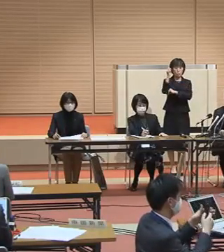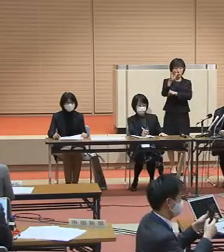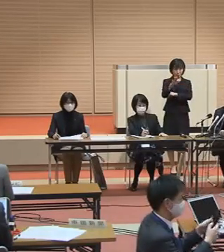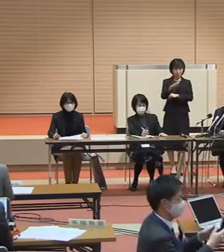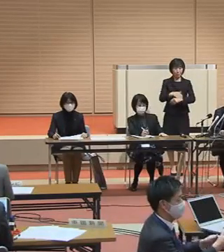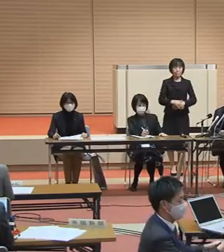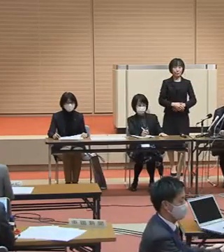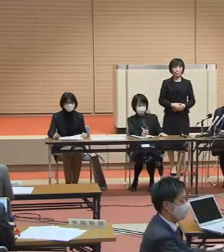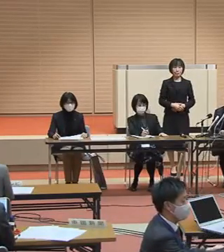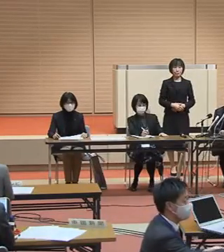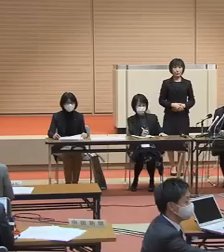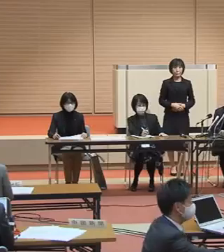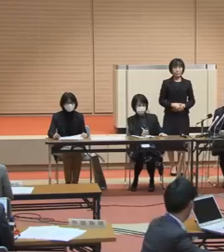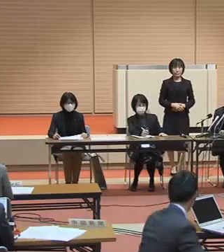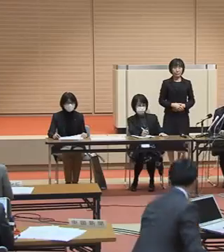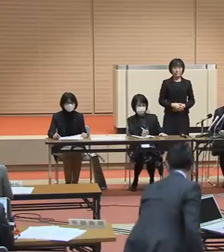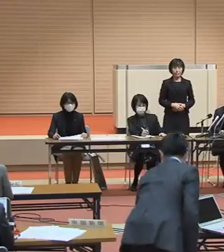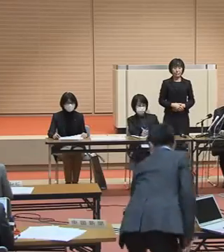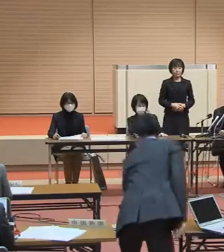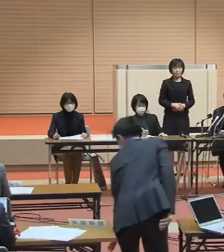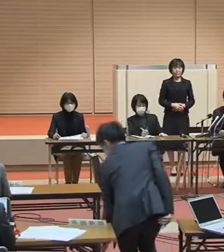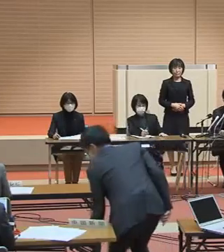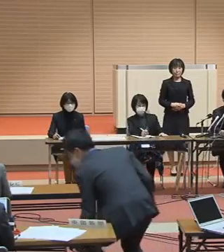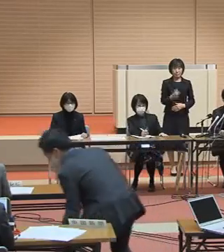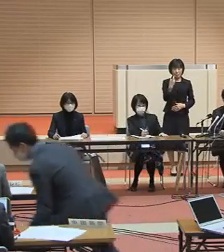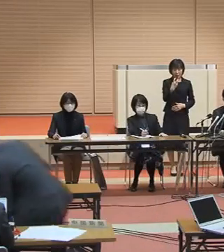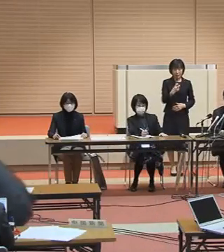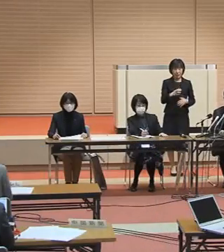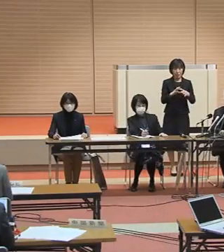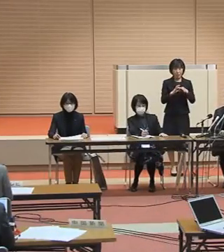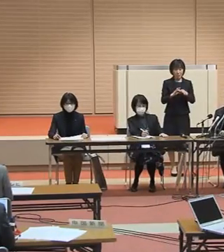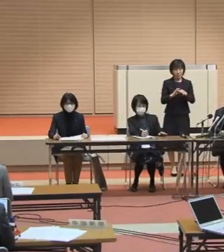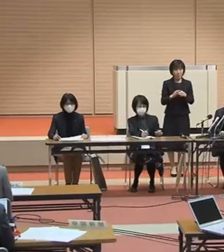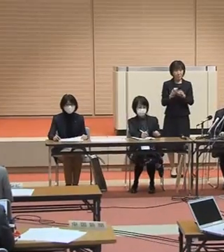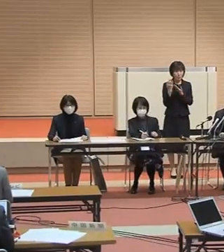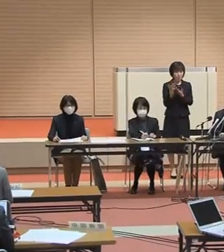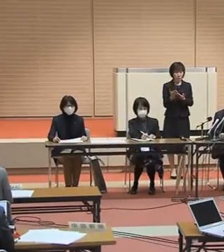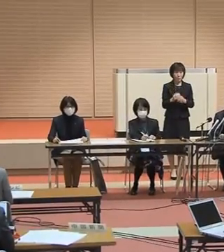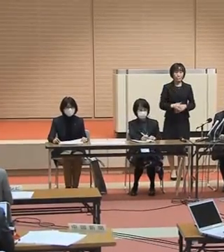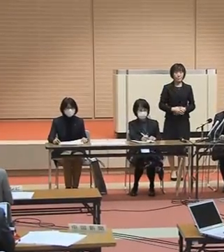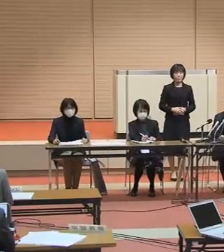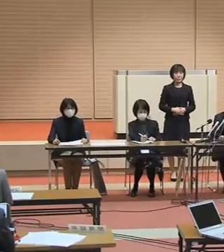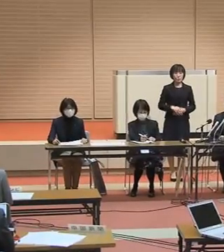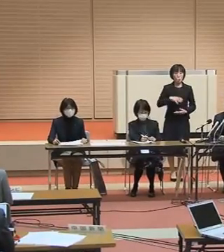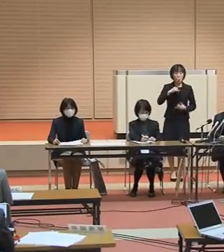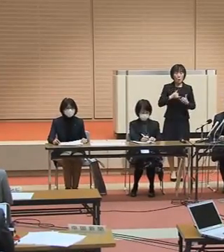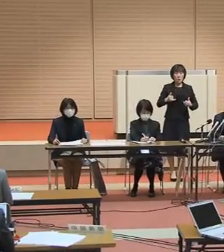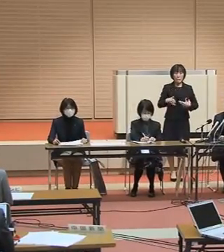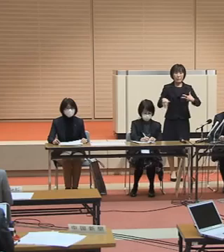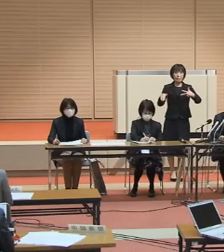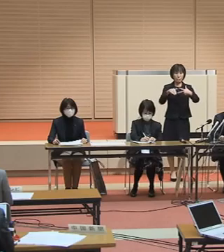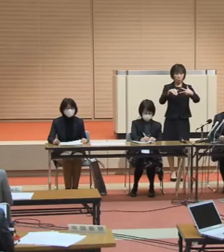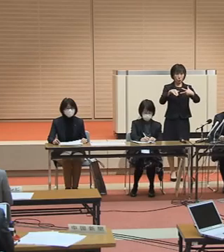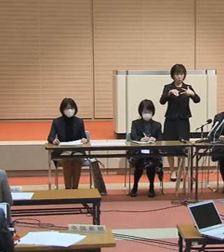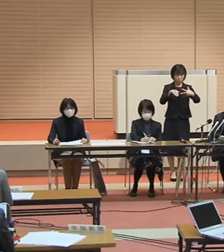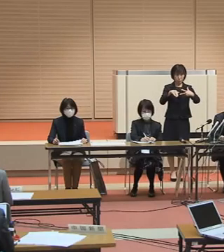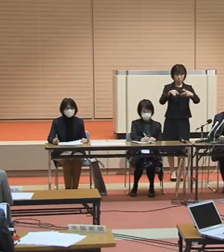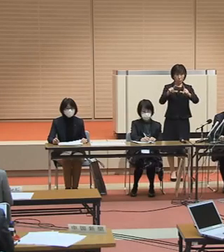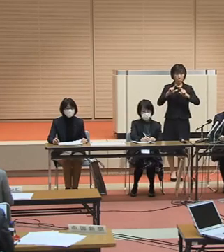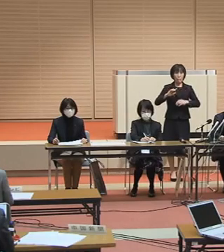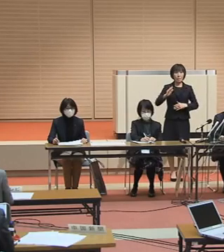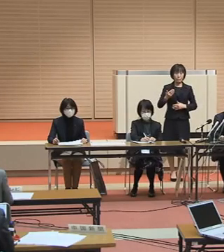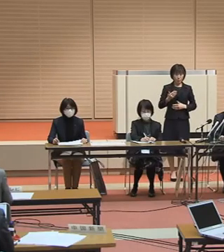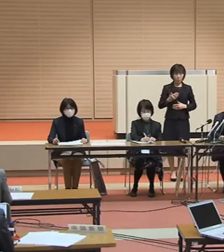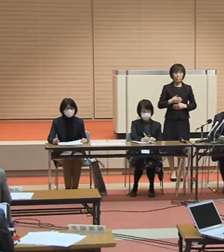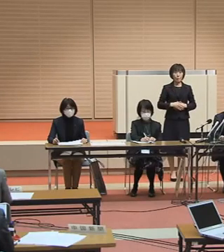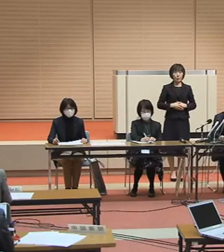はい、 リスカミの方がちょっとですね、 はい、 高齢者施設ってなってるんですけれども、一応